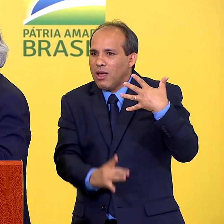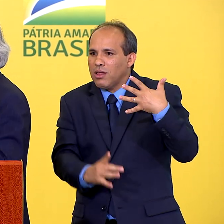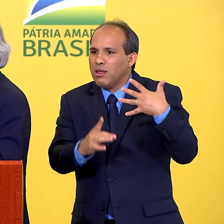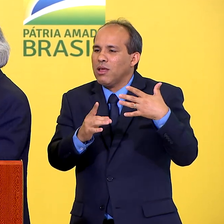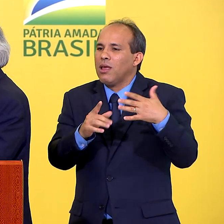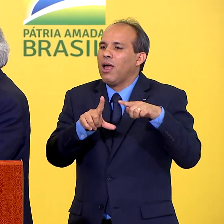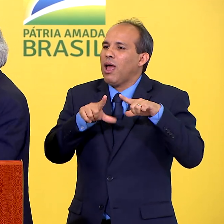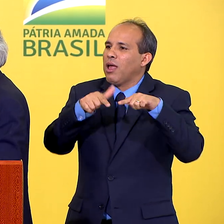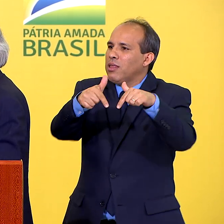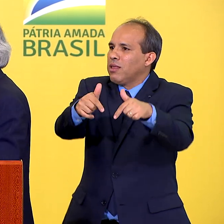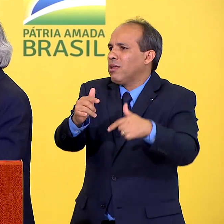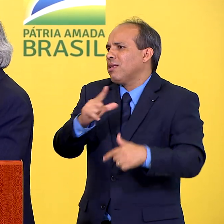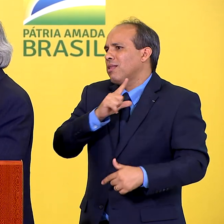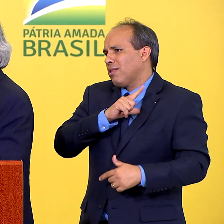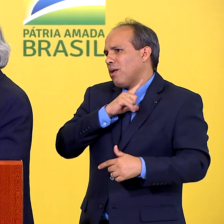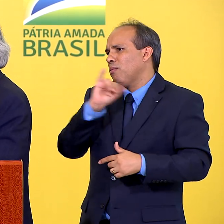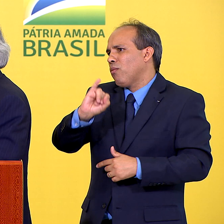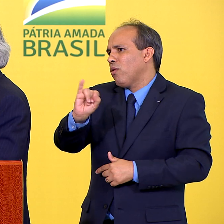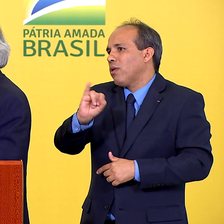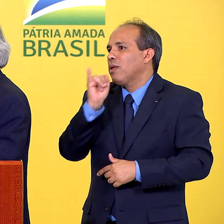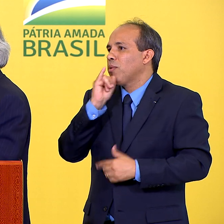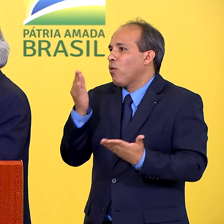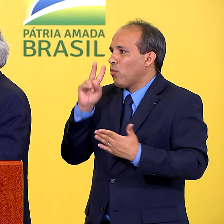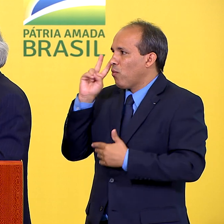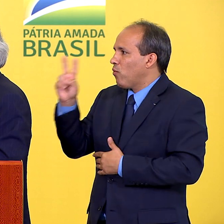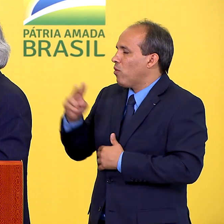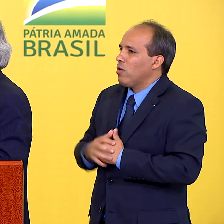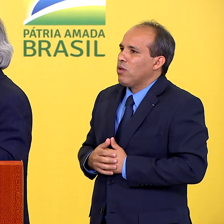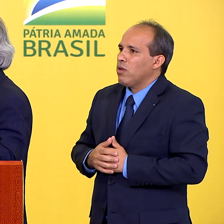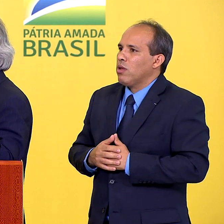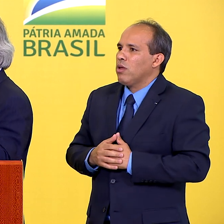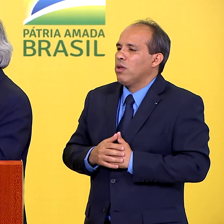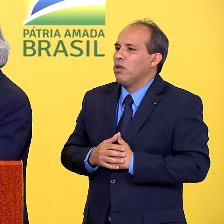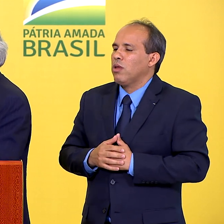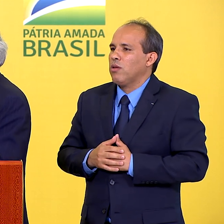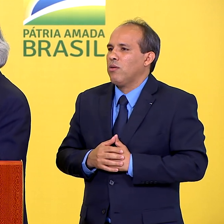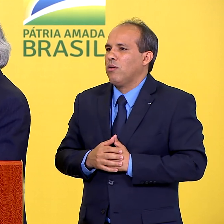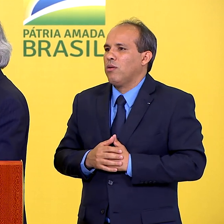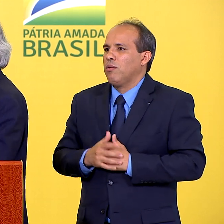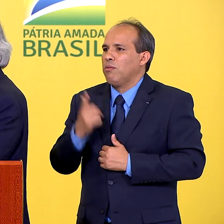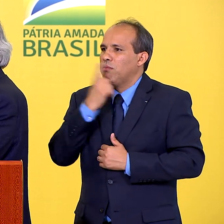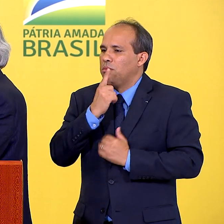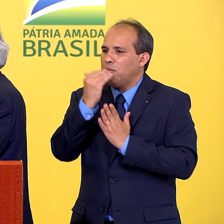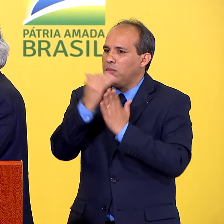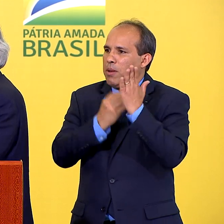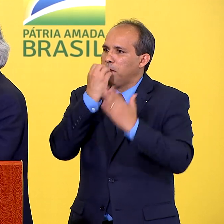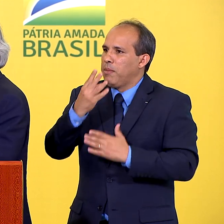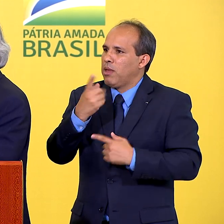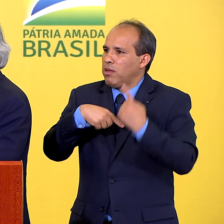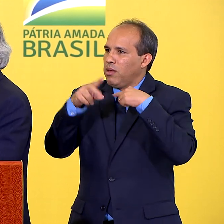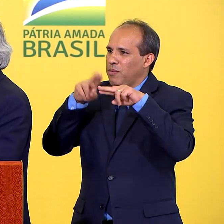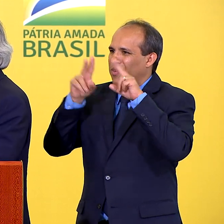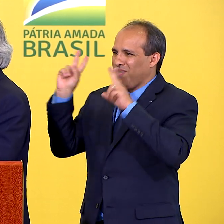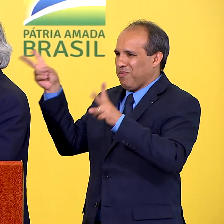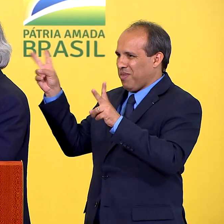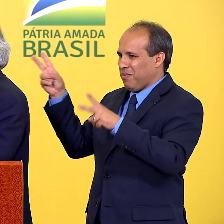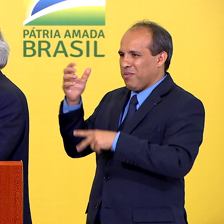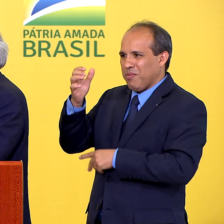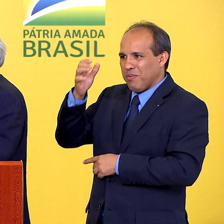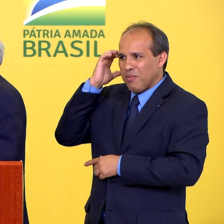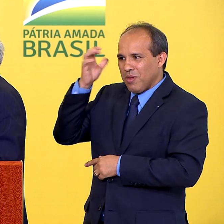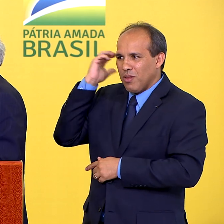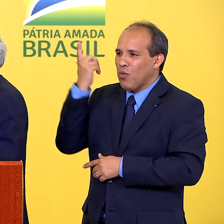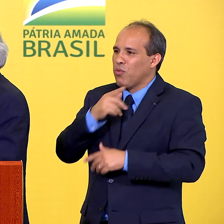ondas. E hoje, por exemplo, nós vamos ver aqui, redição de duas ou três foram muito bem sucedidas, como disse o Pedro no início,